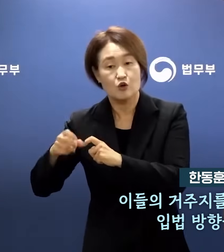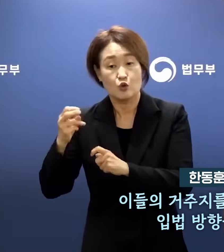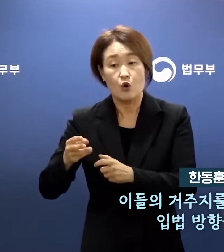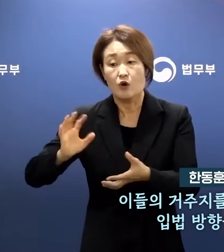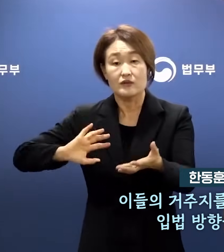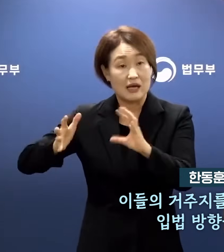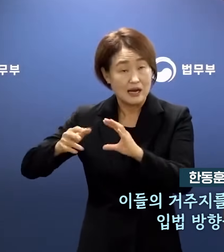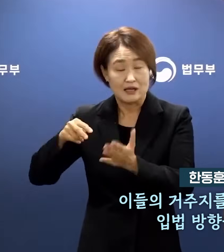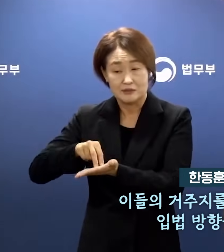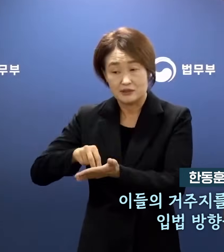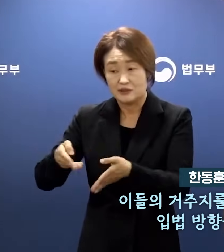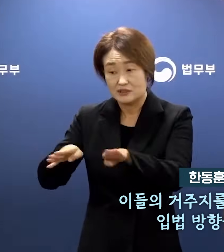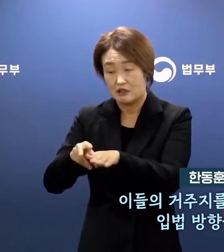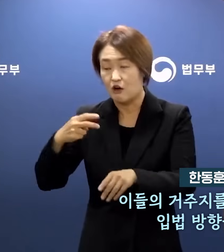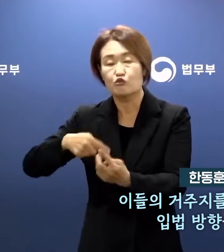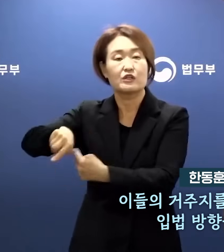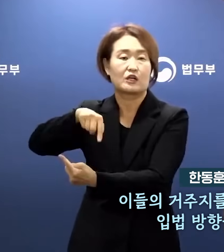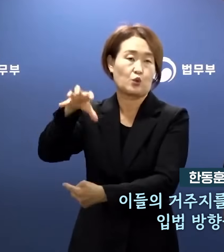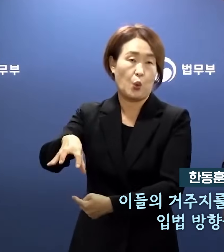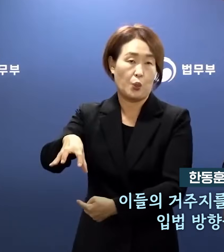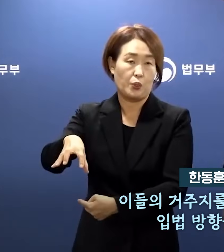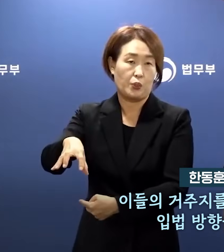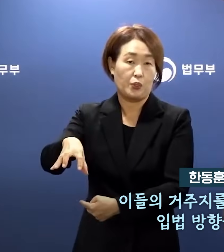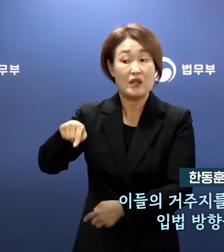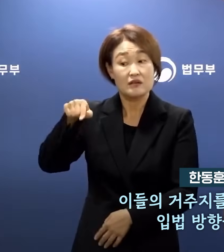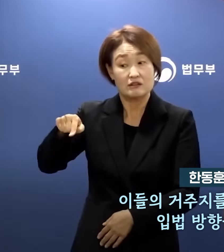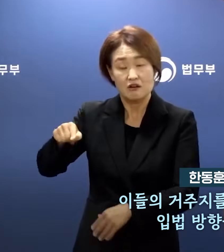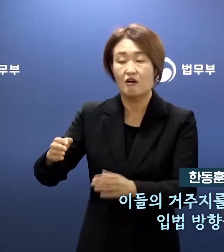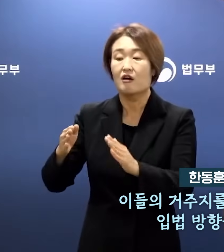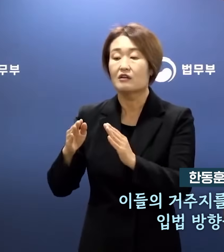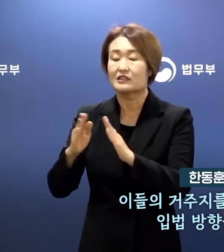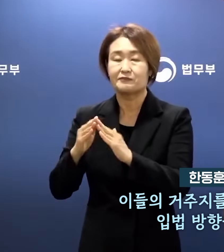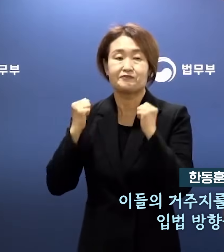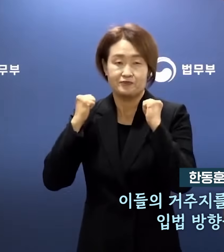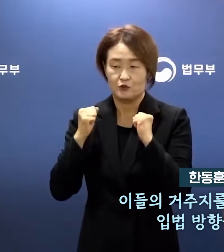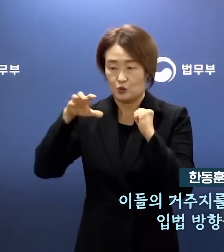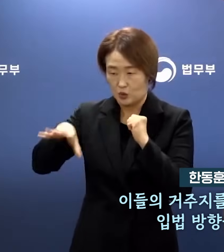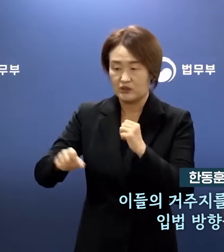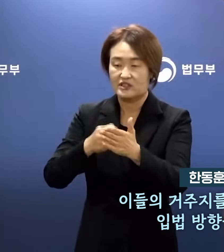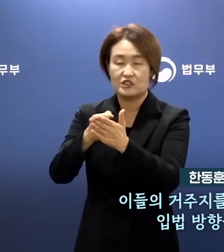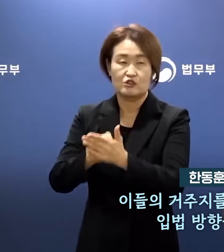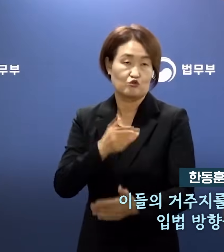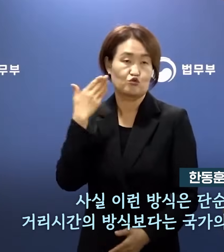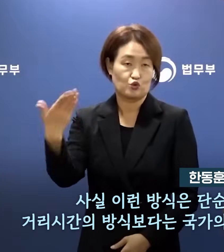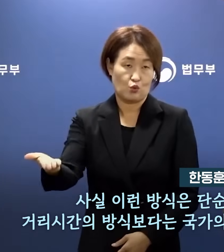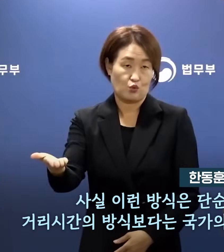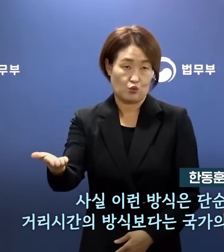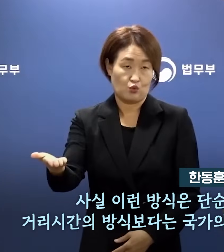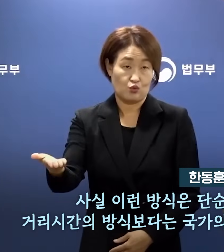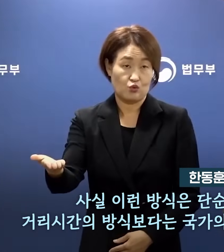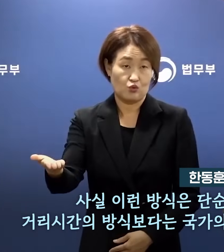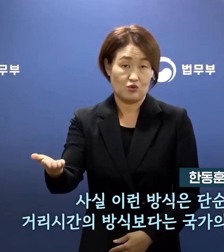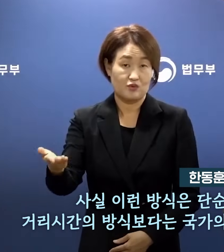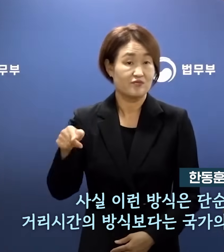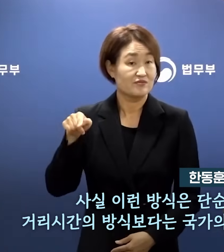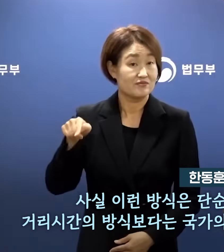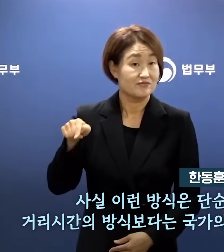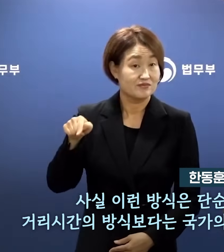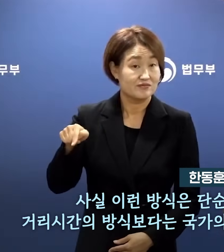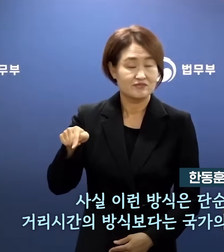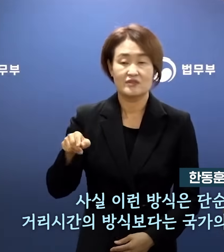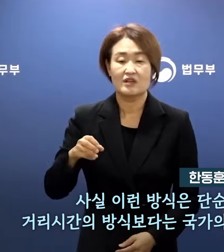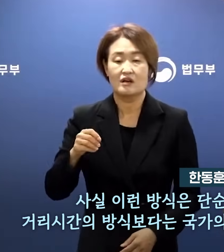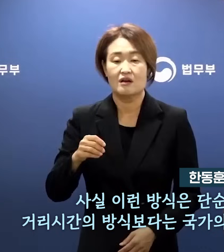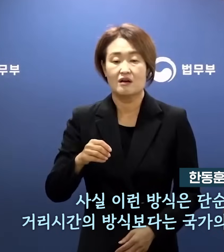시설로 이들의 거주지를 지정하는 방식으로 입법 방향을 정한 겁니다. 사실 이런 방식은